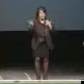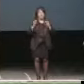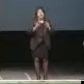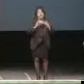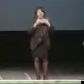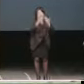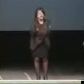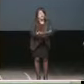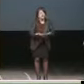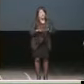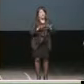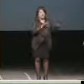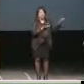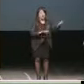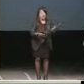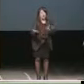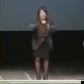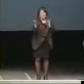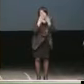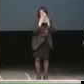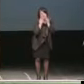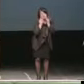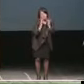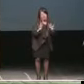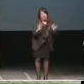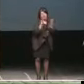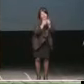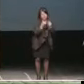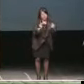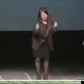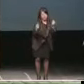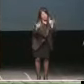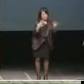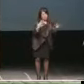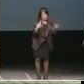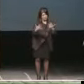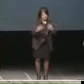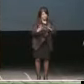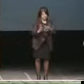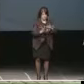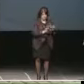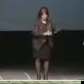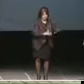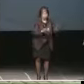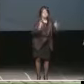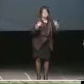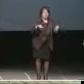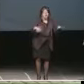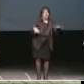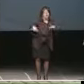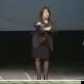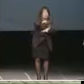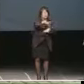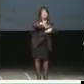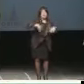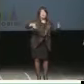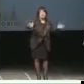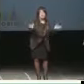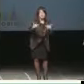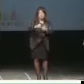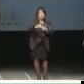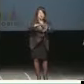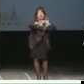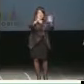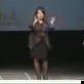servizio di accoglienza come detto abbiamo esteso la superficie del salone saranno 63.000